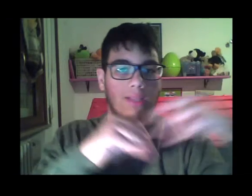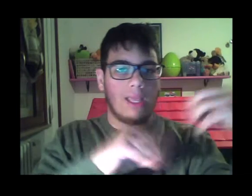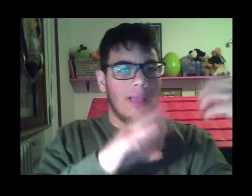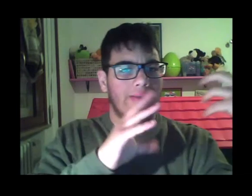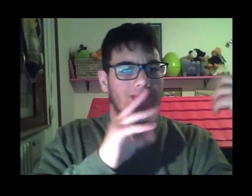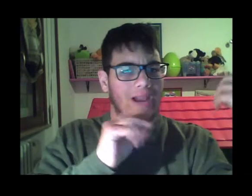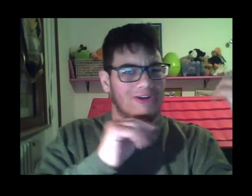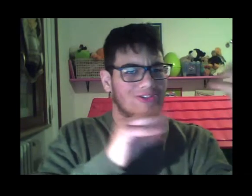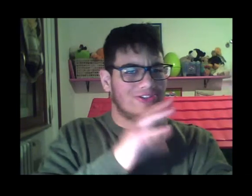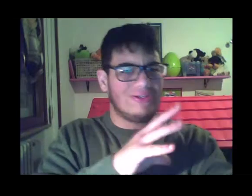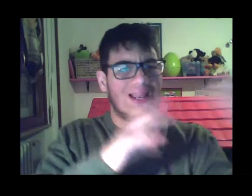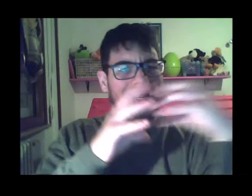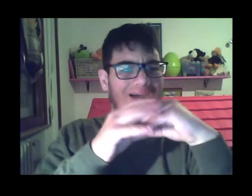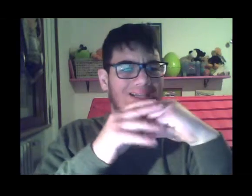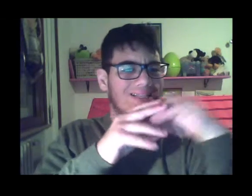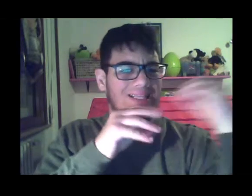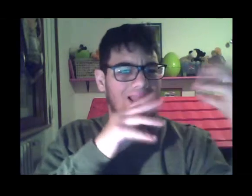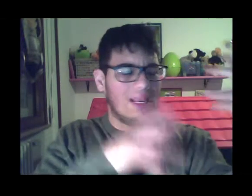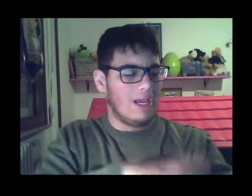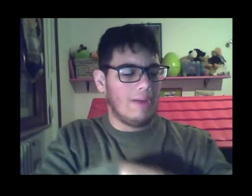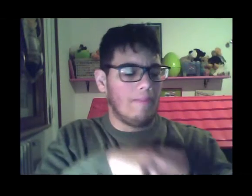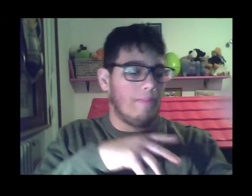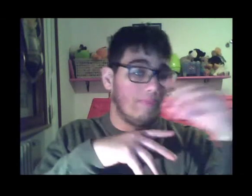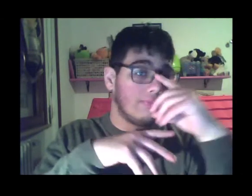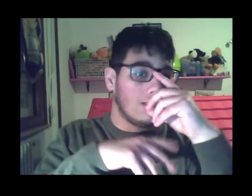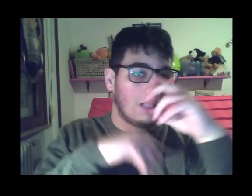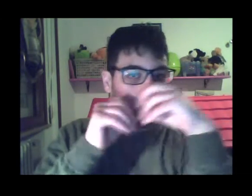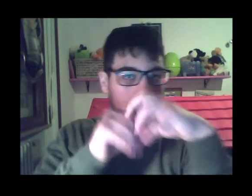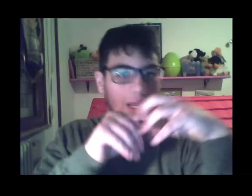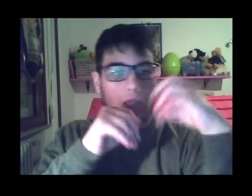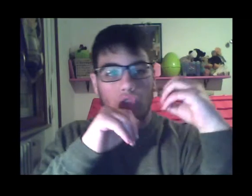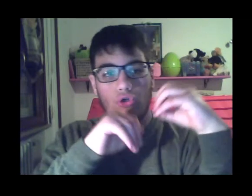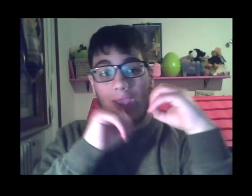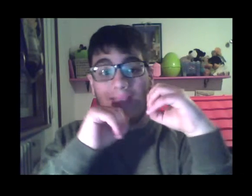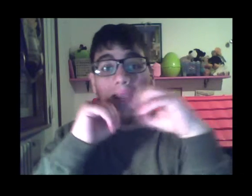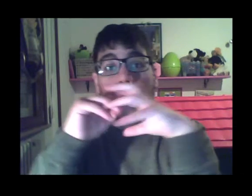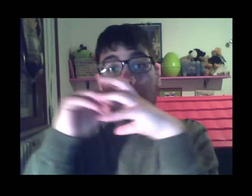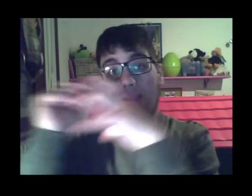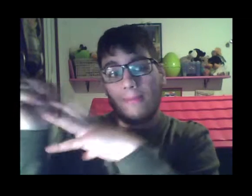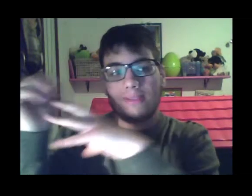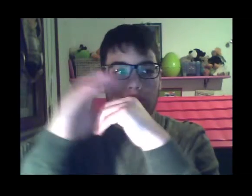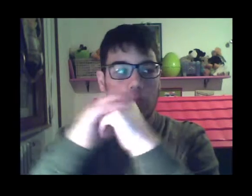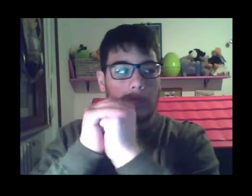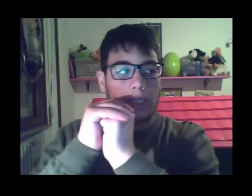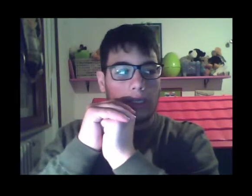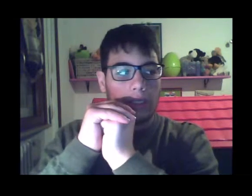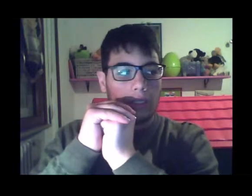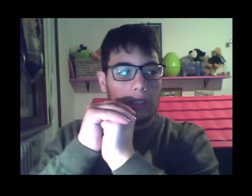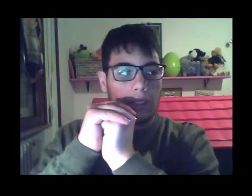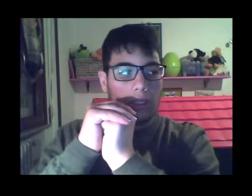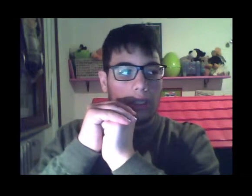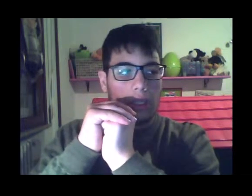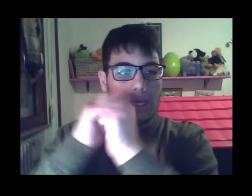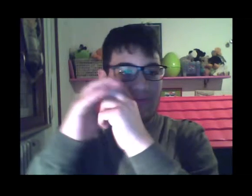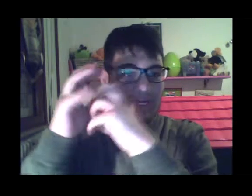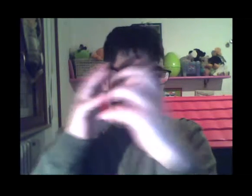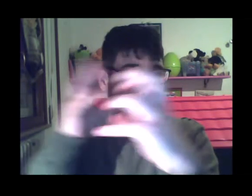della creazione della casa, del montaggio e della programmazione, lavorarci un po'